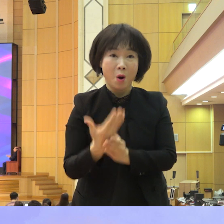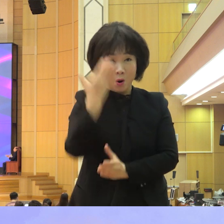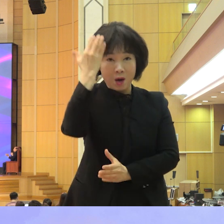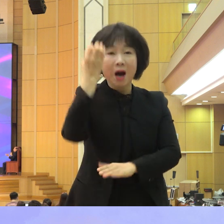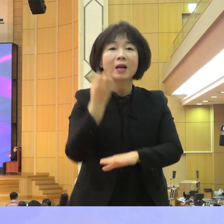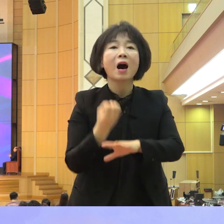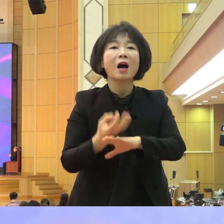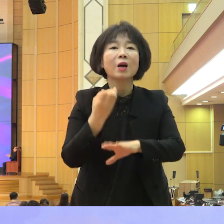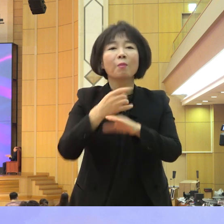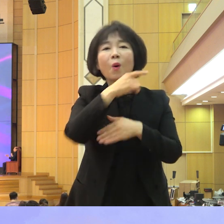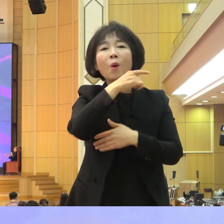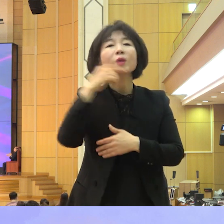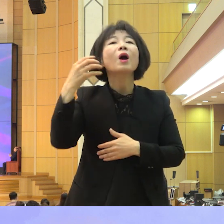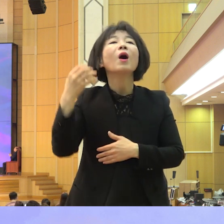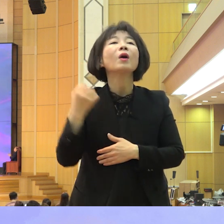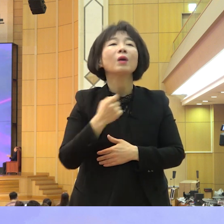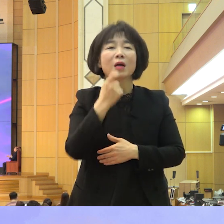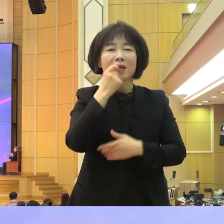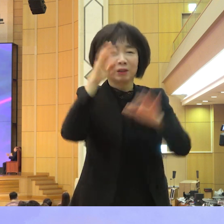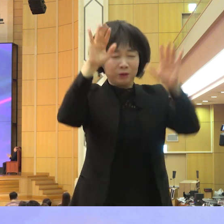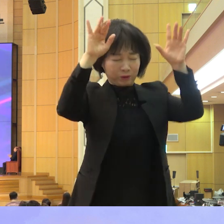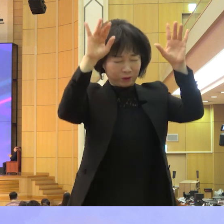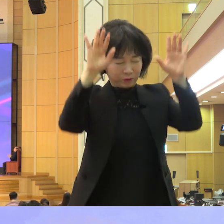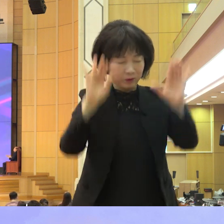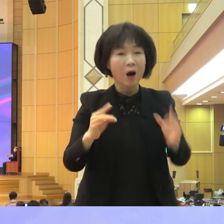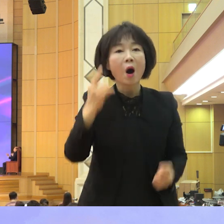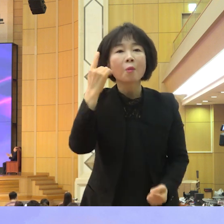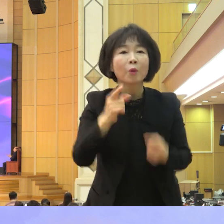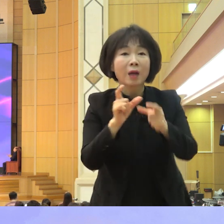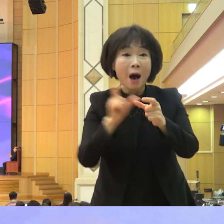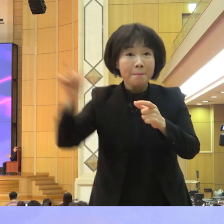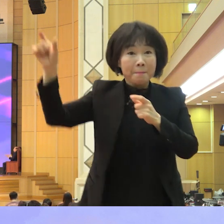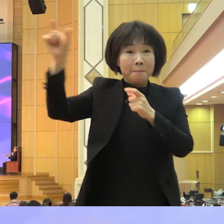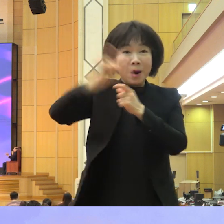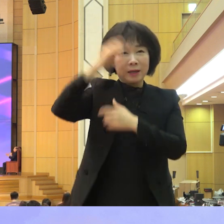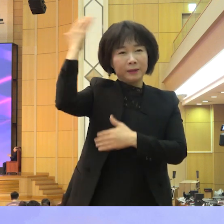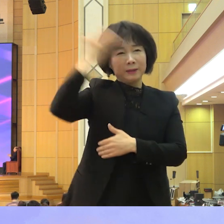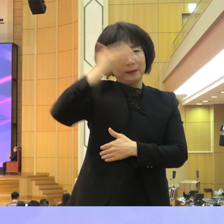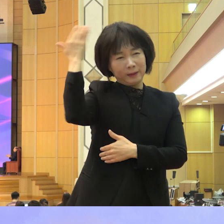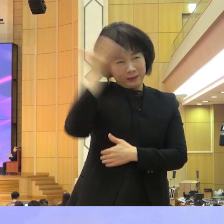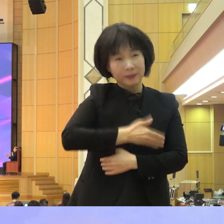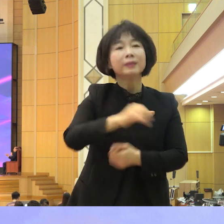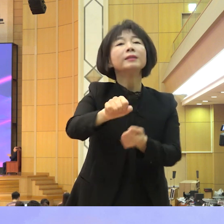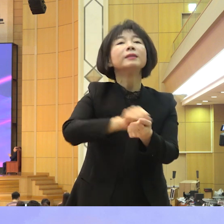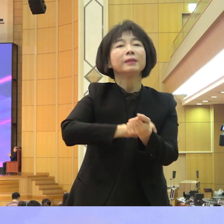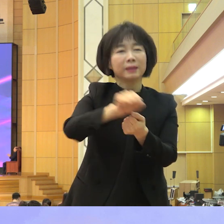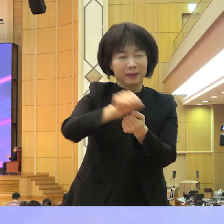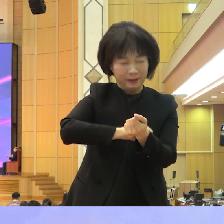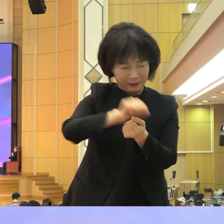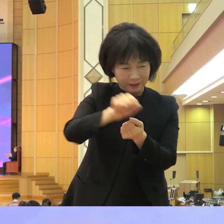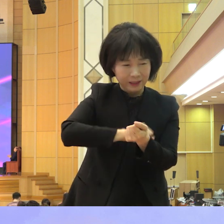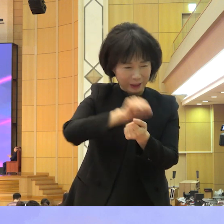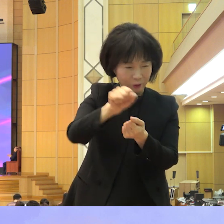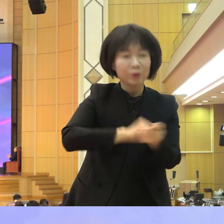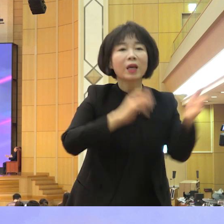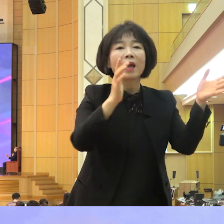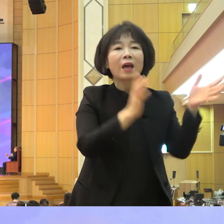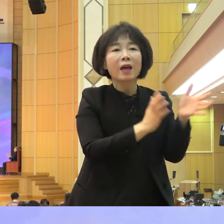샘물같이 솟아나는 보혈로 눈보다 더 희게 씻으라.